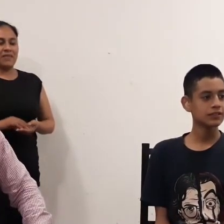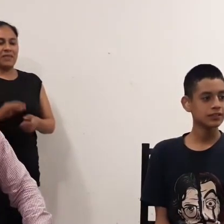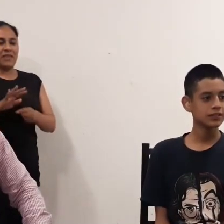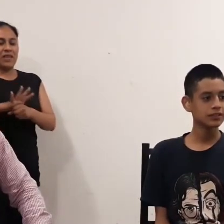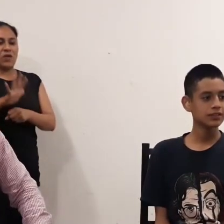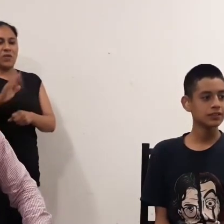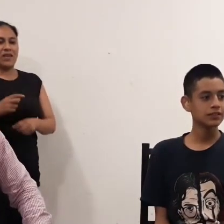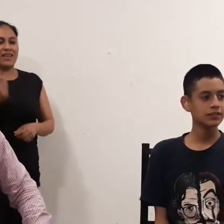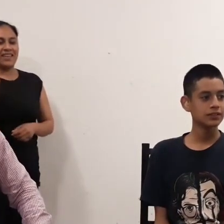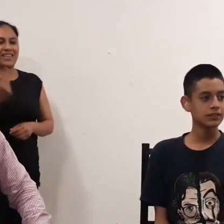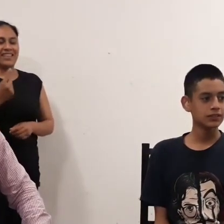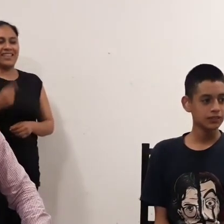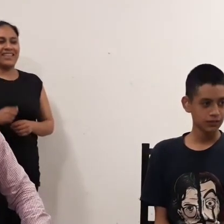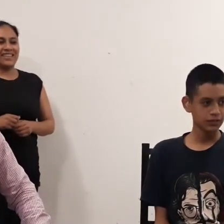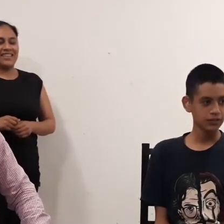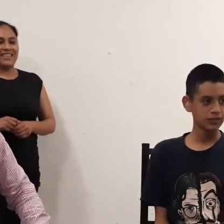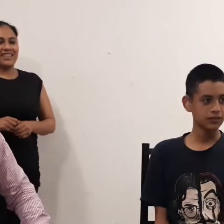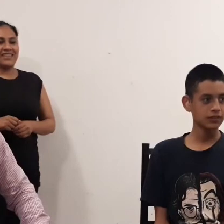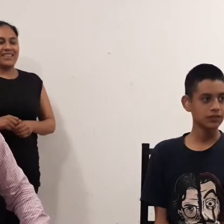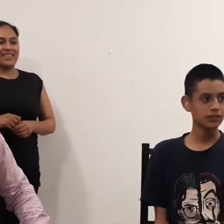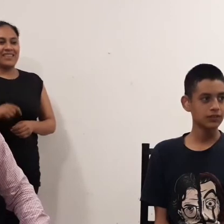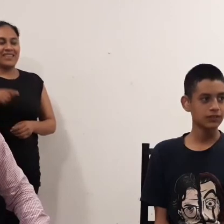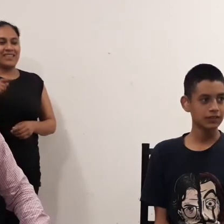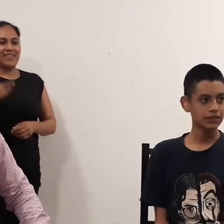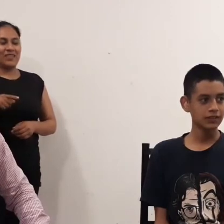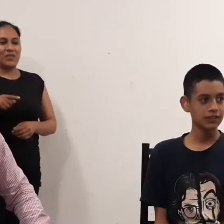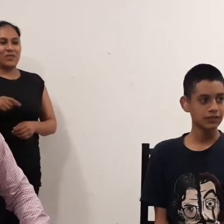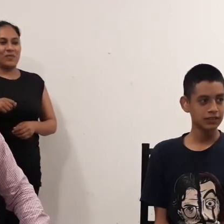¿Cuál es tu